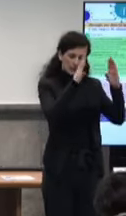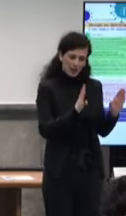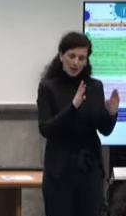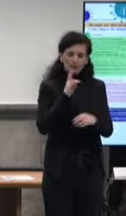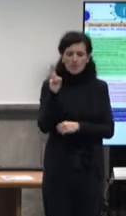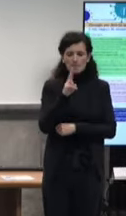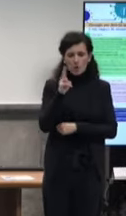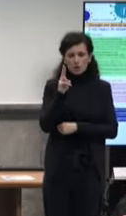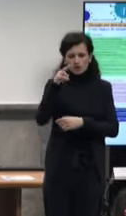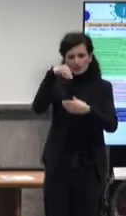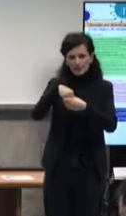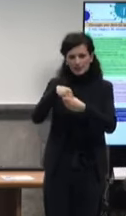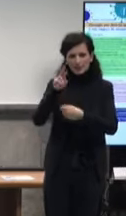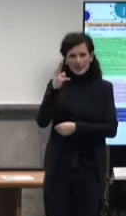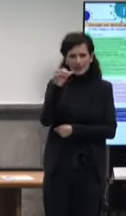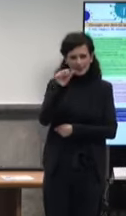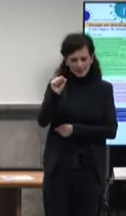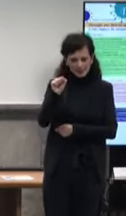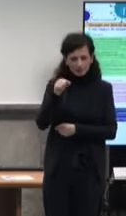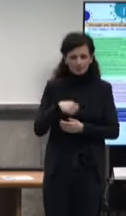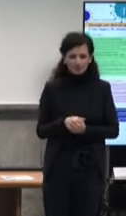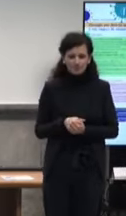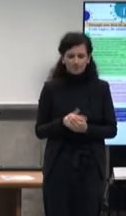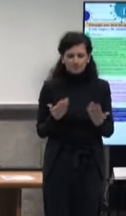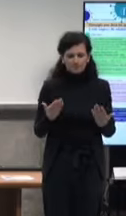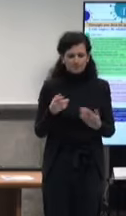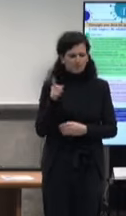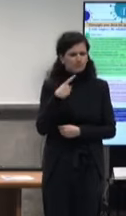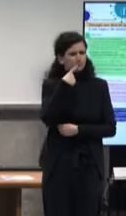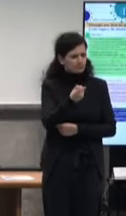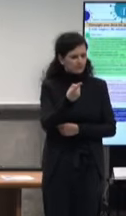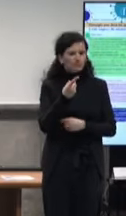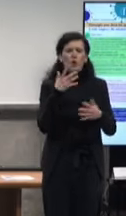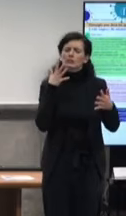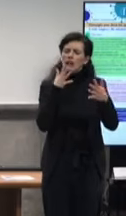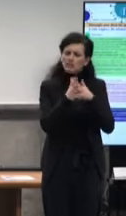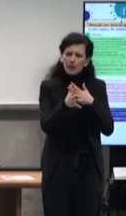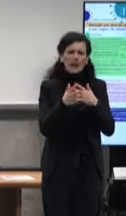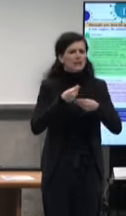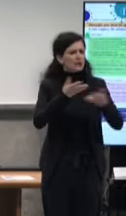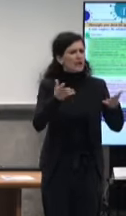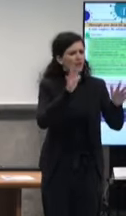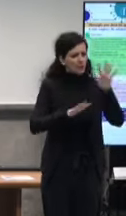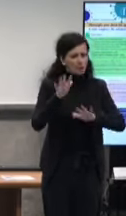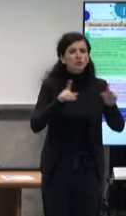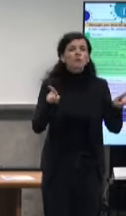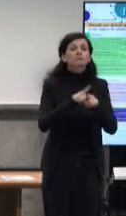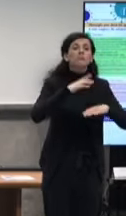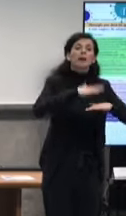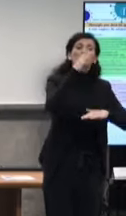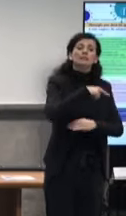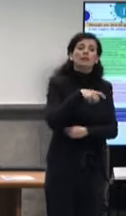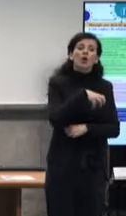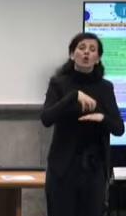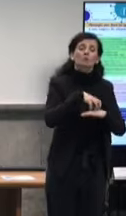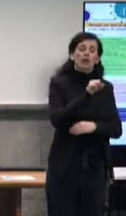però lo introduco lei adesso invocato professore il concetto di trasparenza che anche questa mattina il commissario straordinario dottor e arcuri ha esordito dicendo